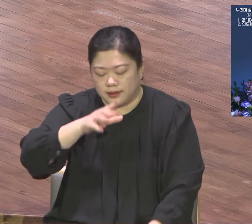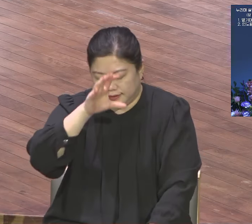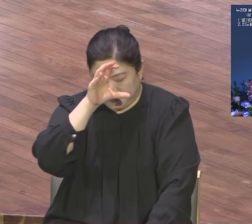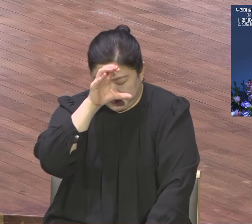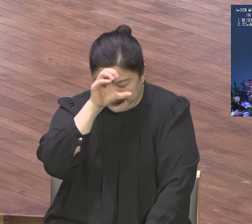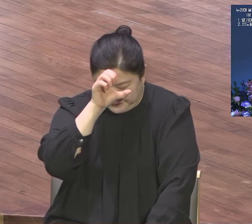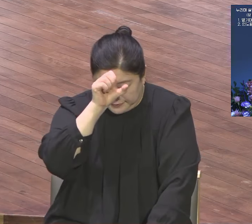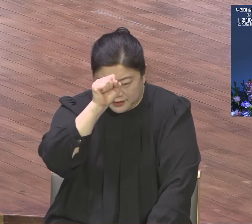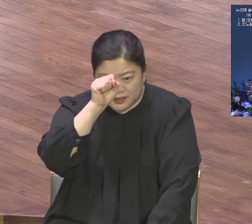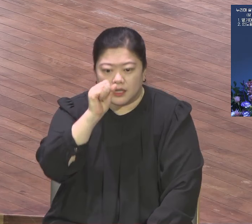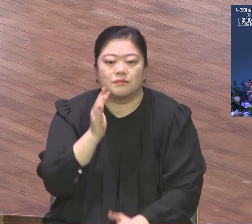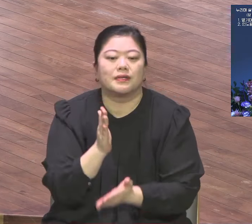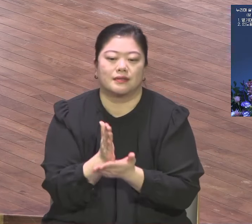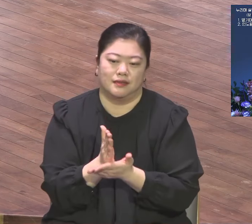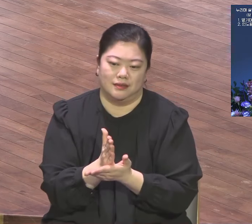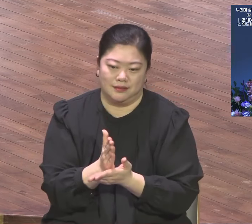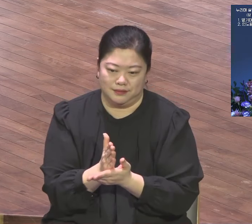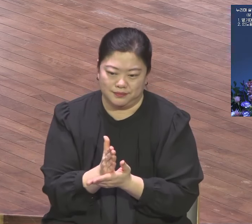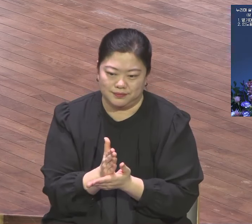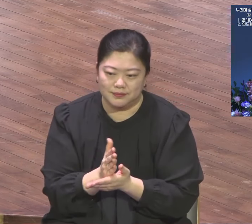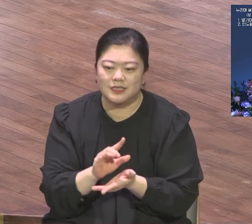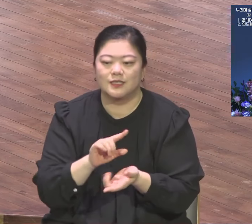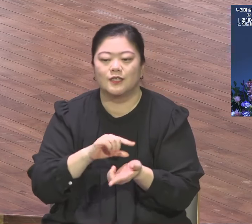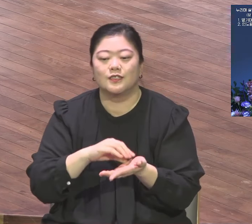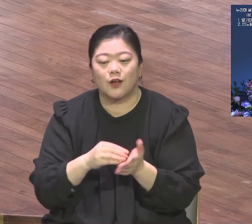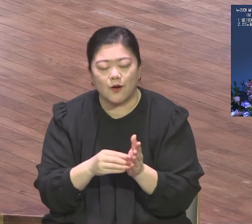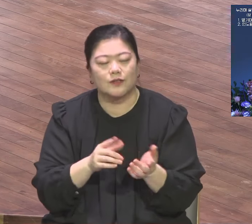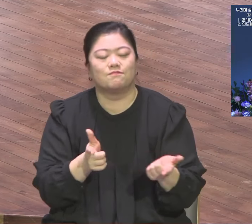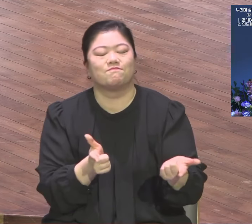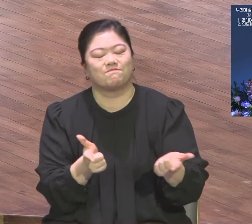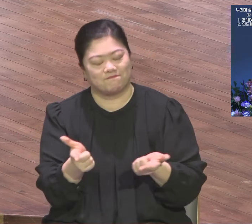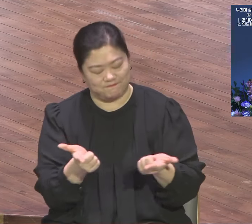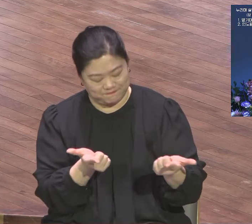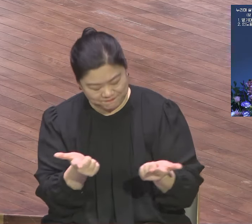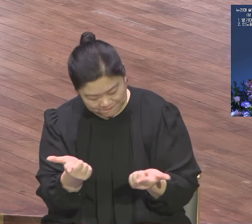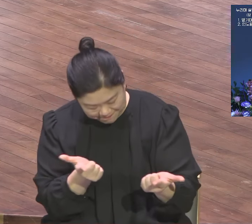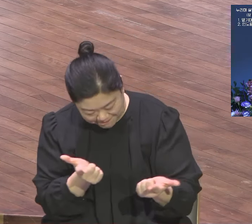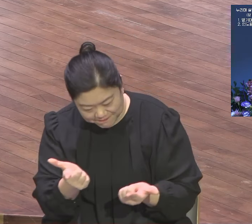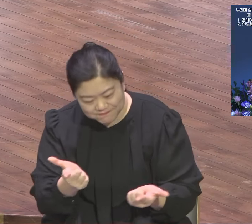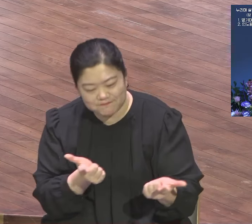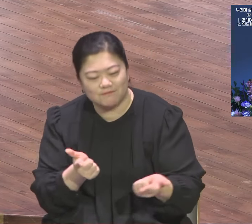주장하지 마세요. 그냥 은혜롭게 자 파도 같이 타면 돼. 같이 다